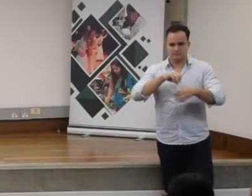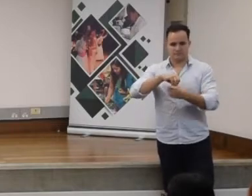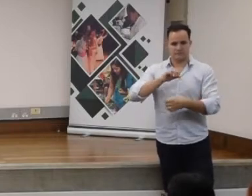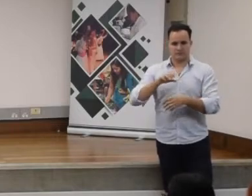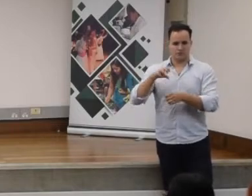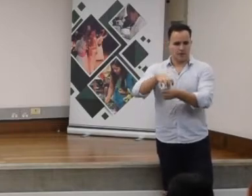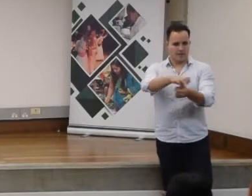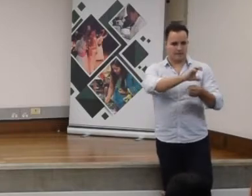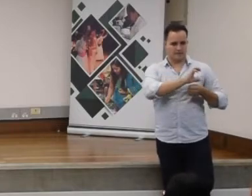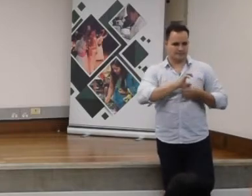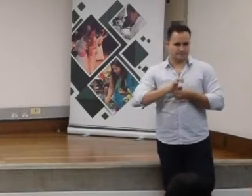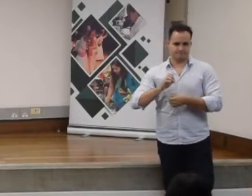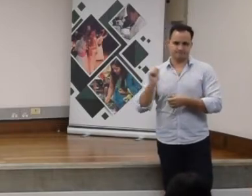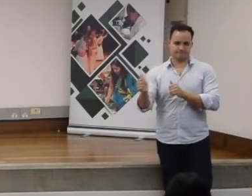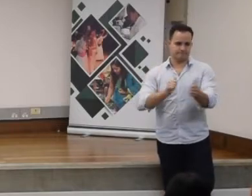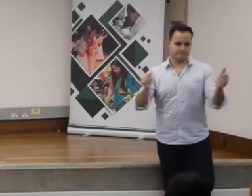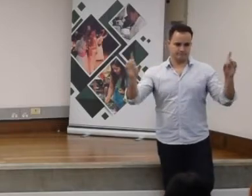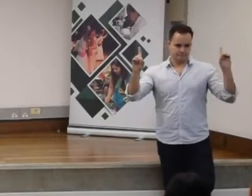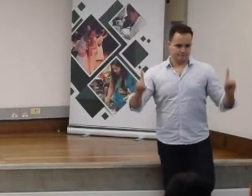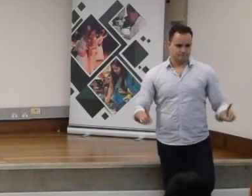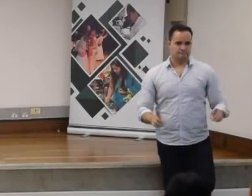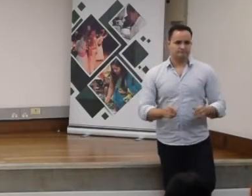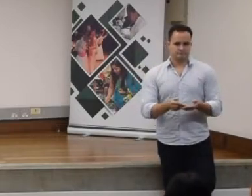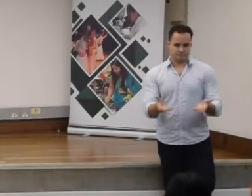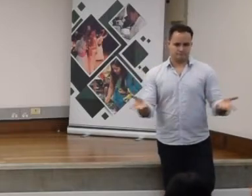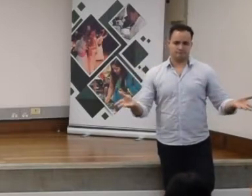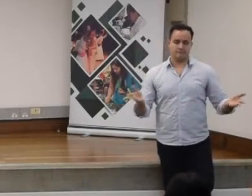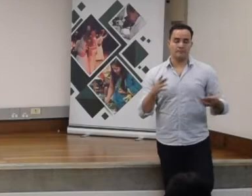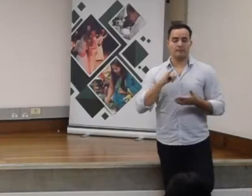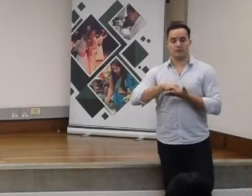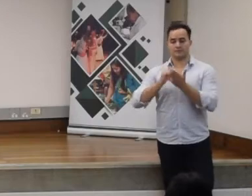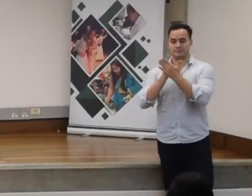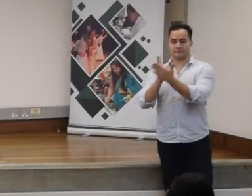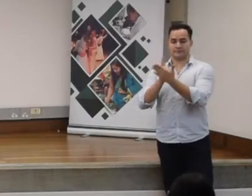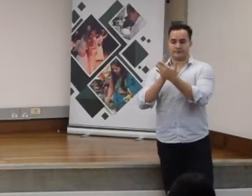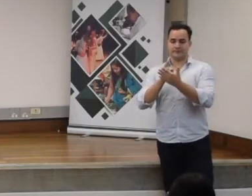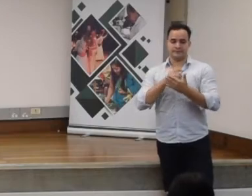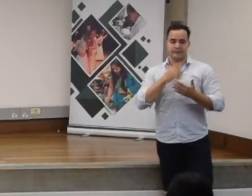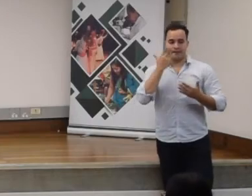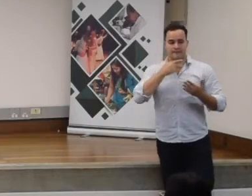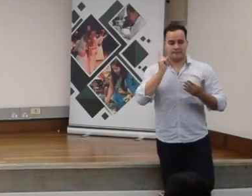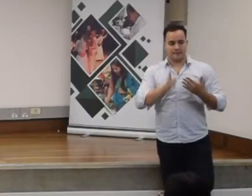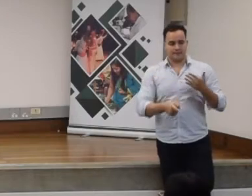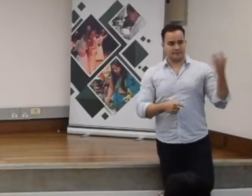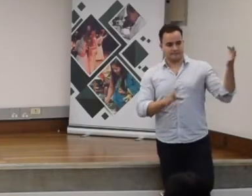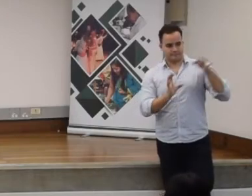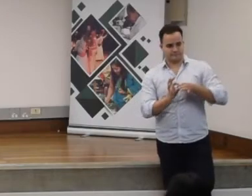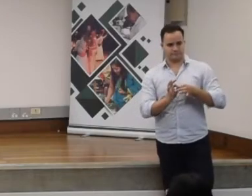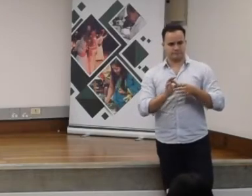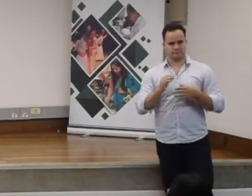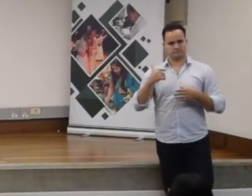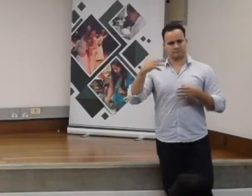de los recursos del ICETEX, mientras que las universidades públicas tienen su base presupuestal congelada desde